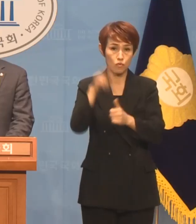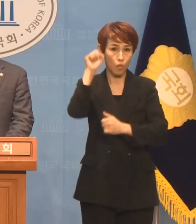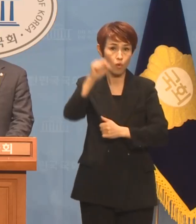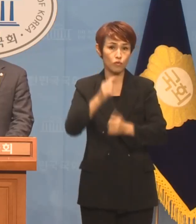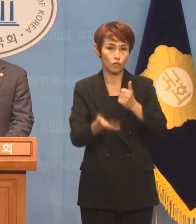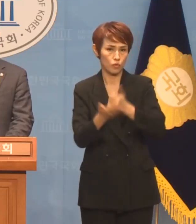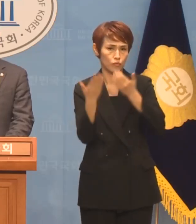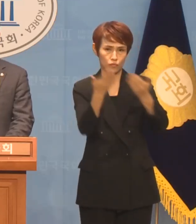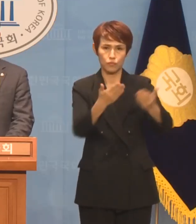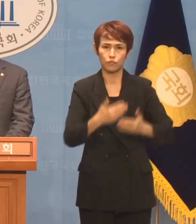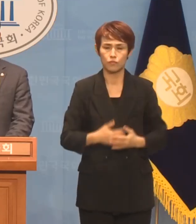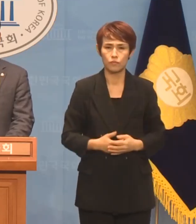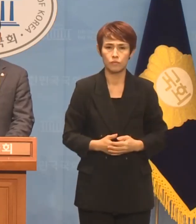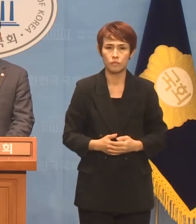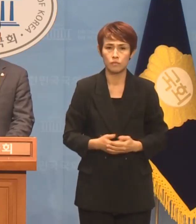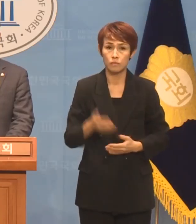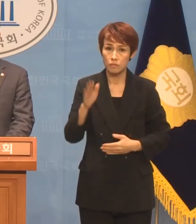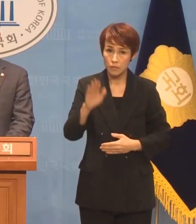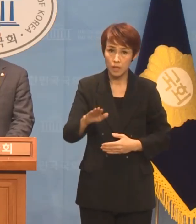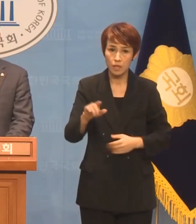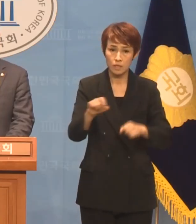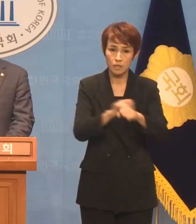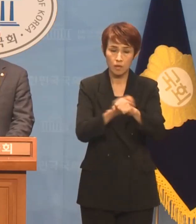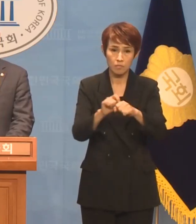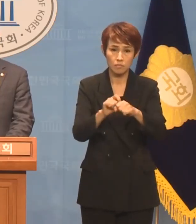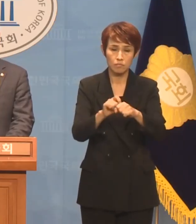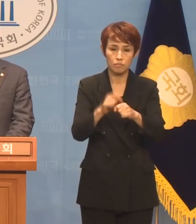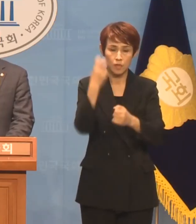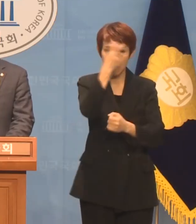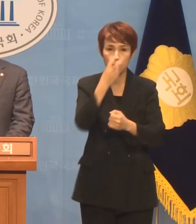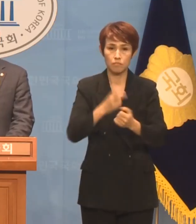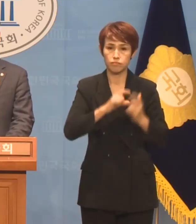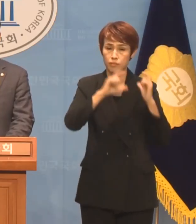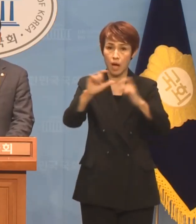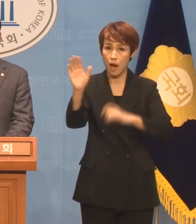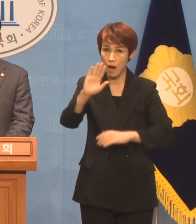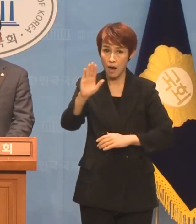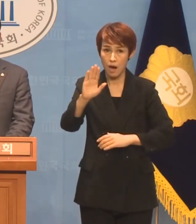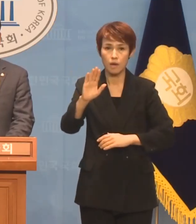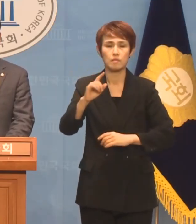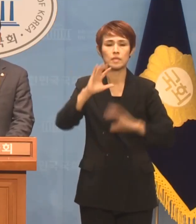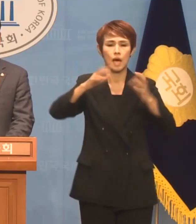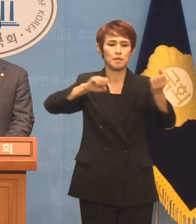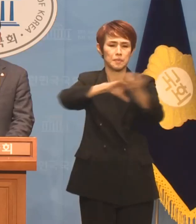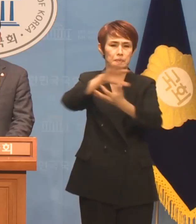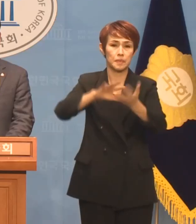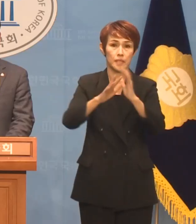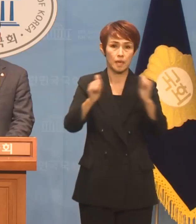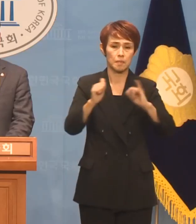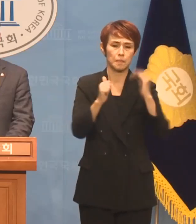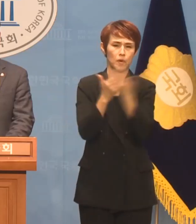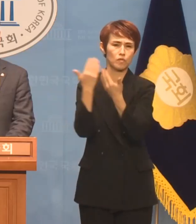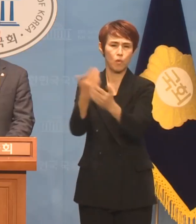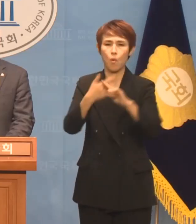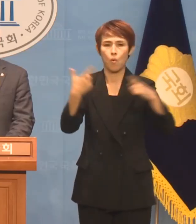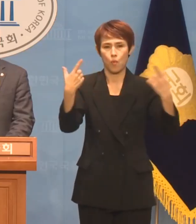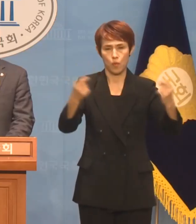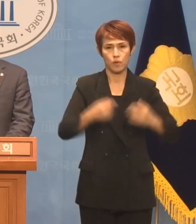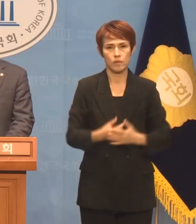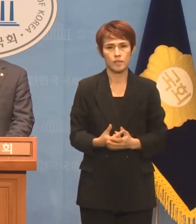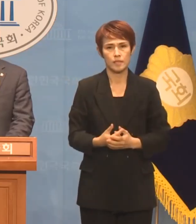것입니다. 그럼에도 특검 공포가 이루어지지 않으면 내란 세력을 비호하려는 의도로 간주하고